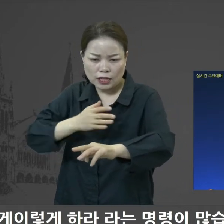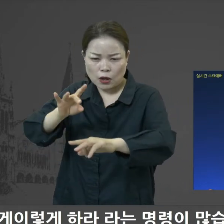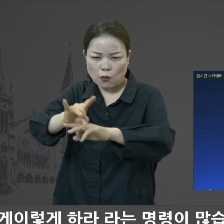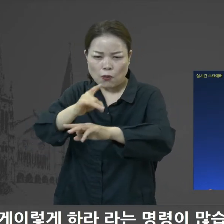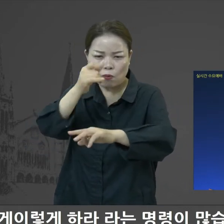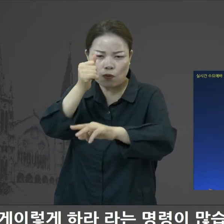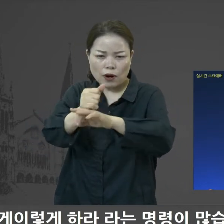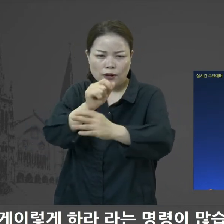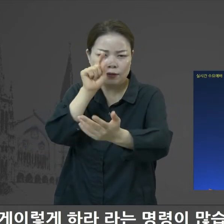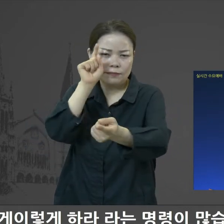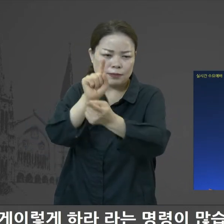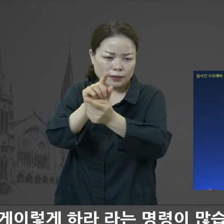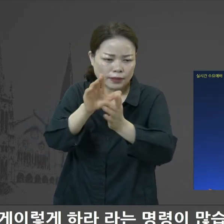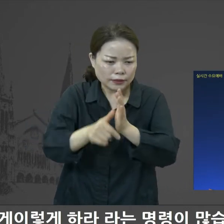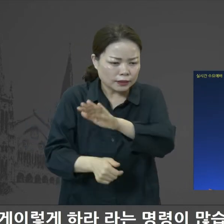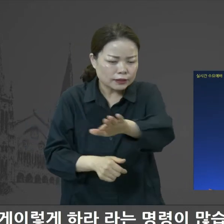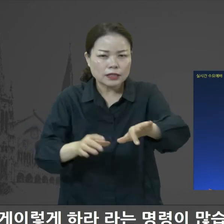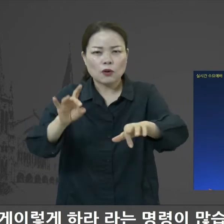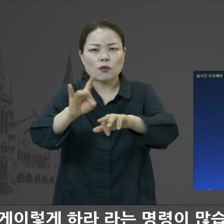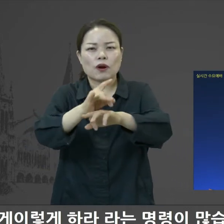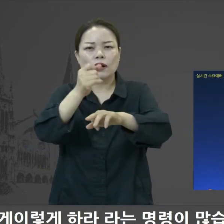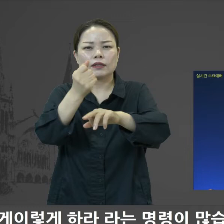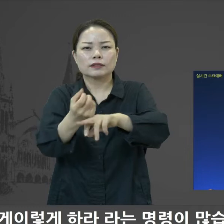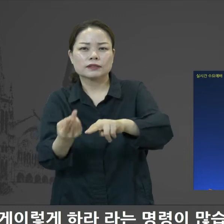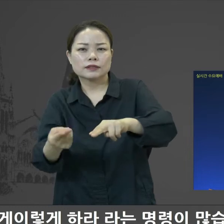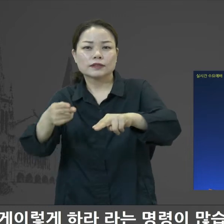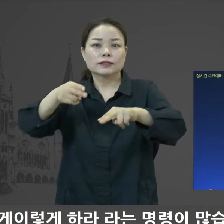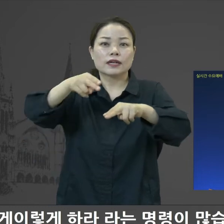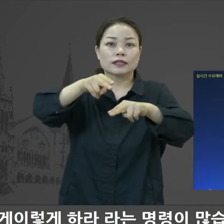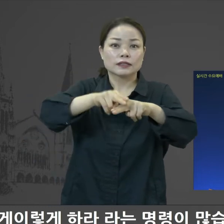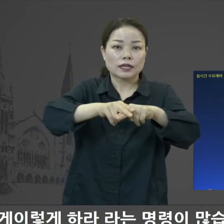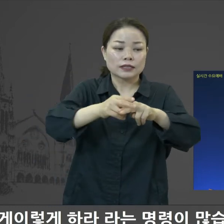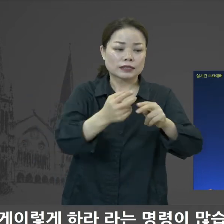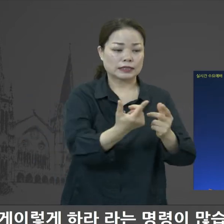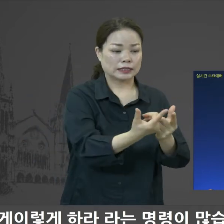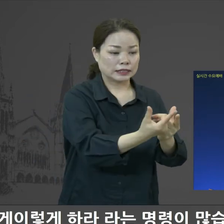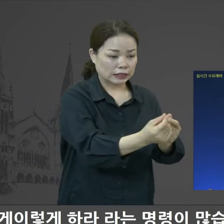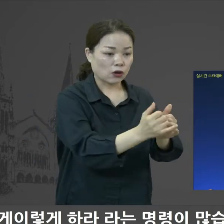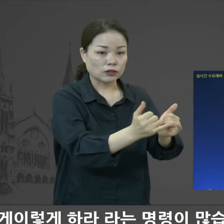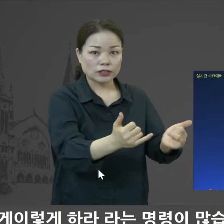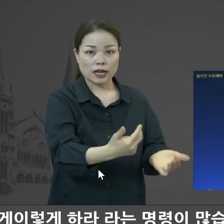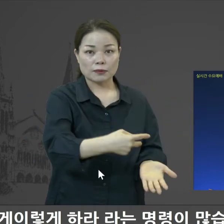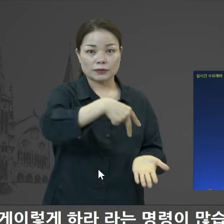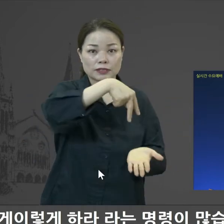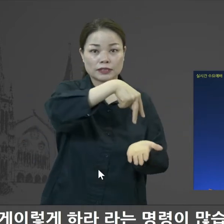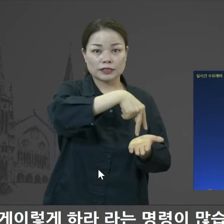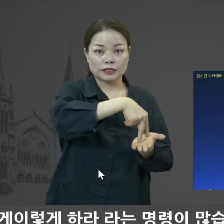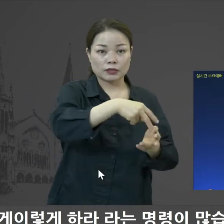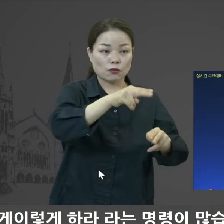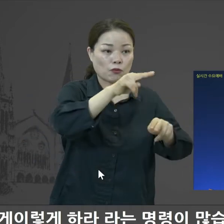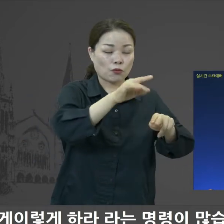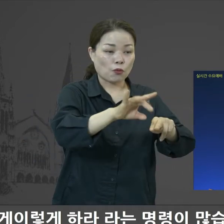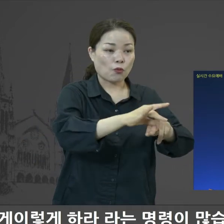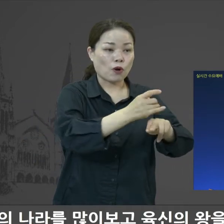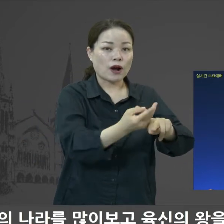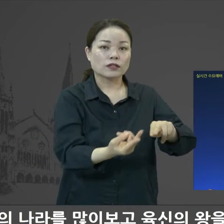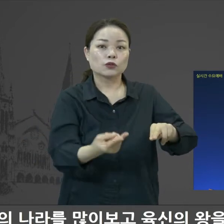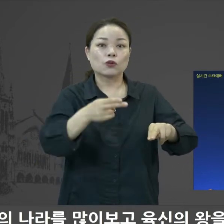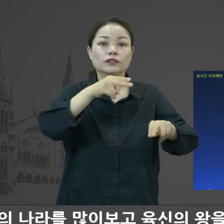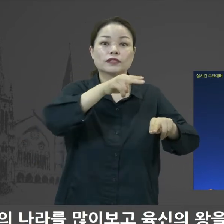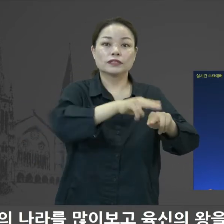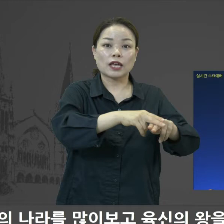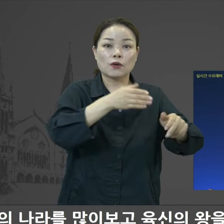될 텐데 그때 너희가 왕을 세워달라고 하면 이런 사람들을 세워라. 그리고 나서 그